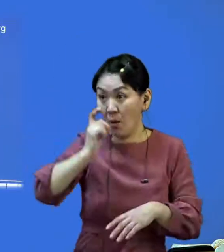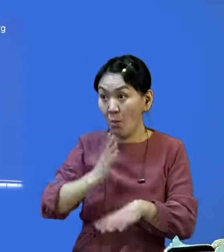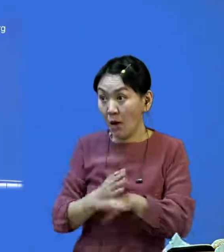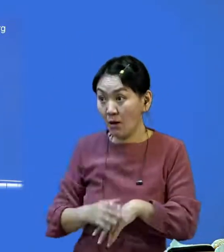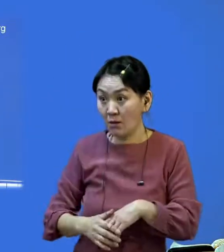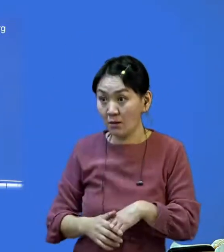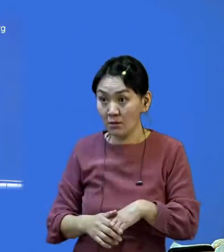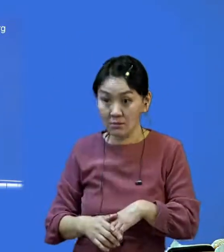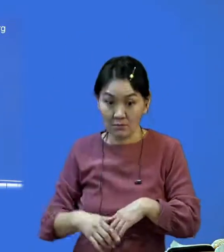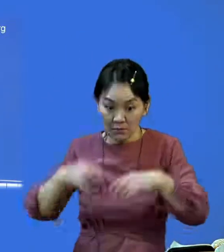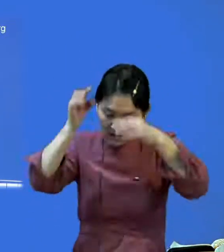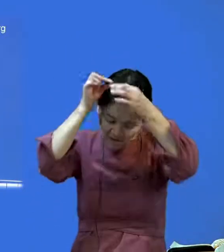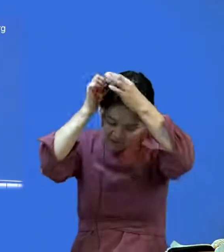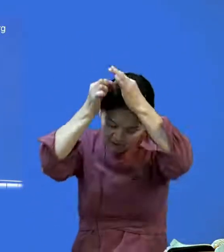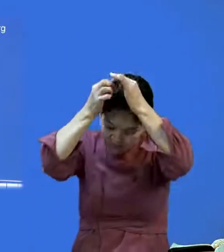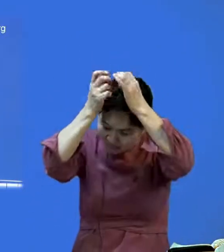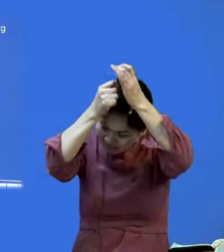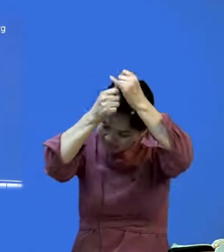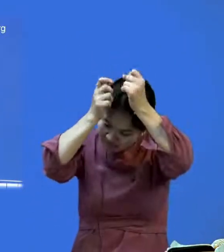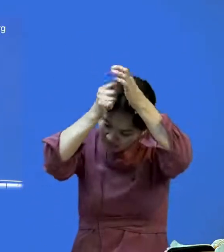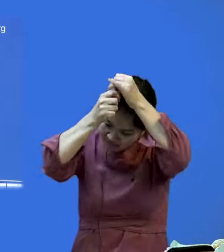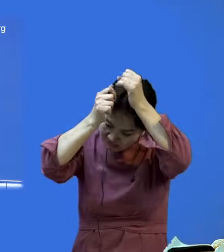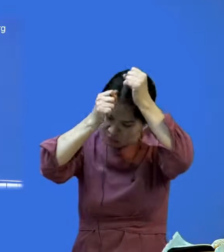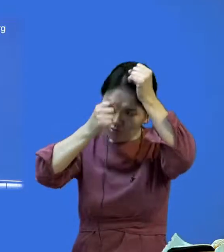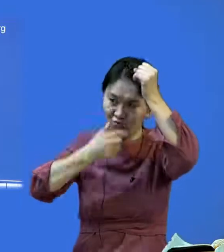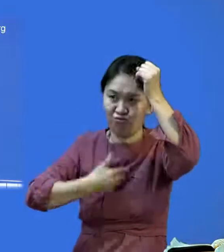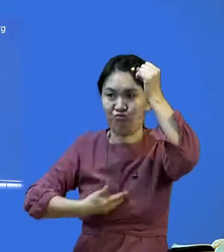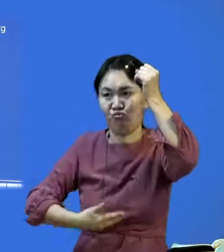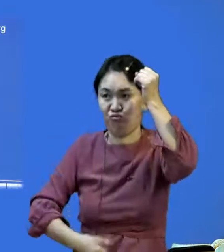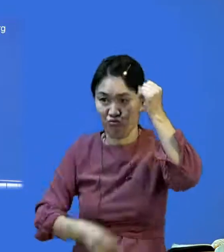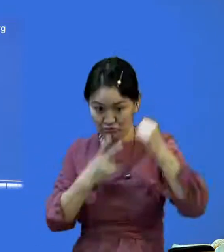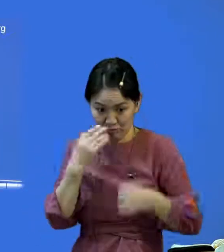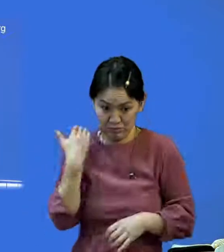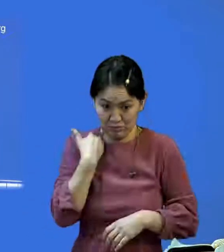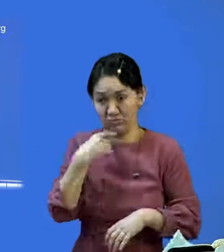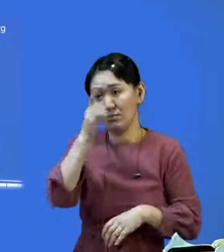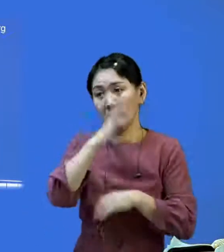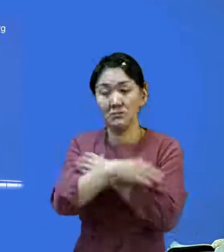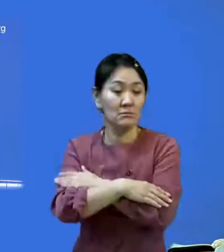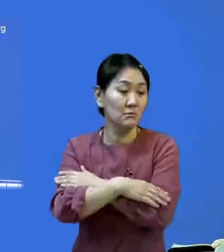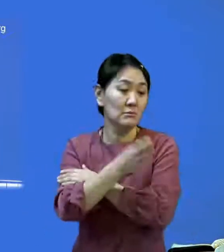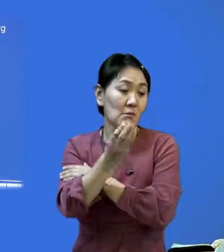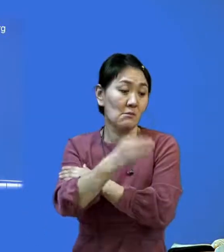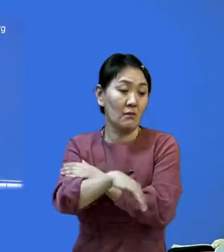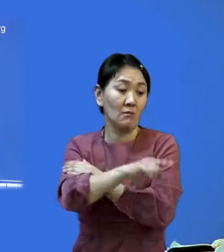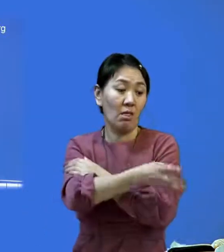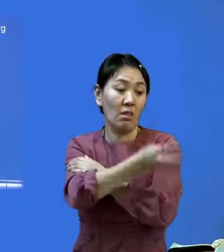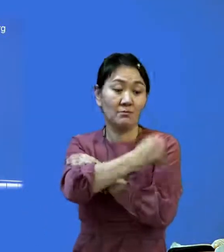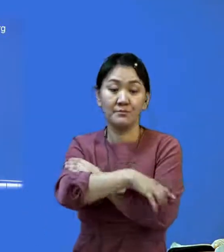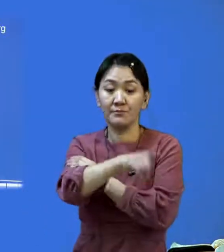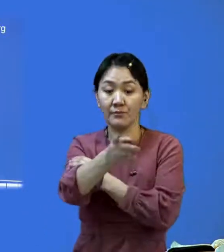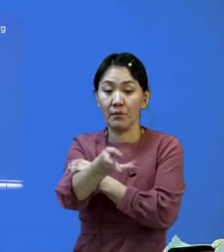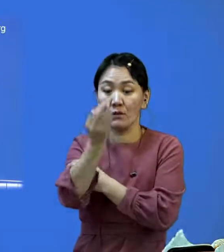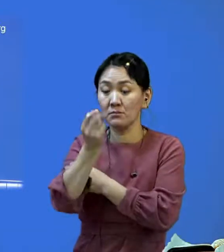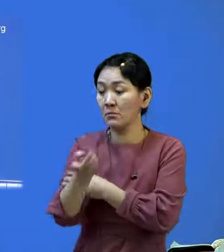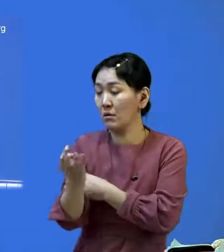Талыг үл төвөгтэй шүү дээ. Харин бурхан миний толгойд ирэх үсийг хүртэл тоолсон байдаг.